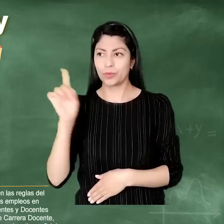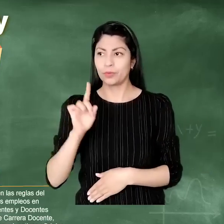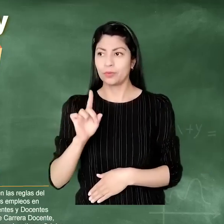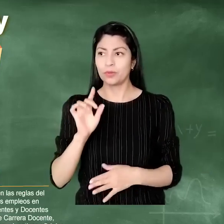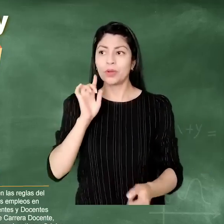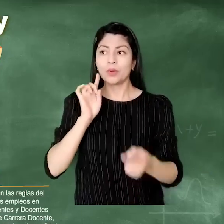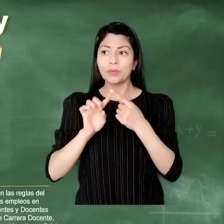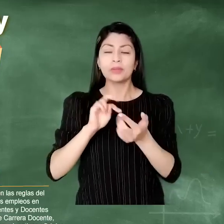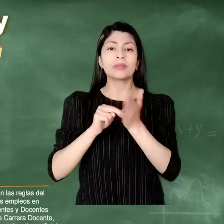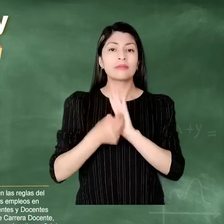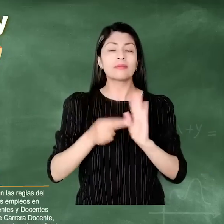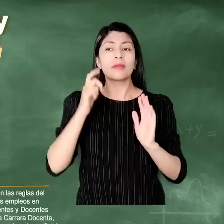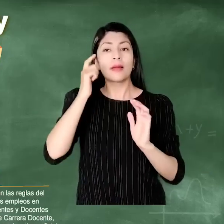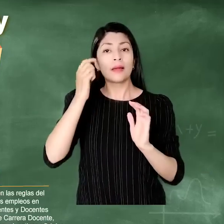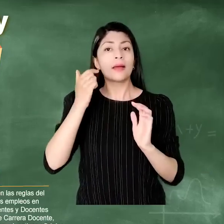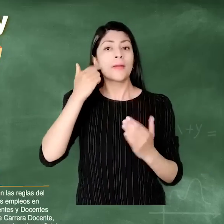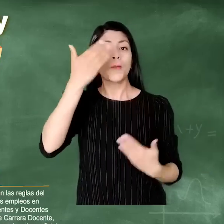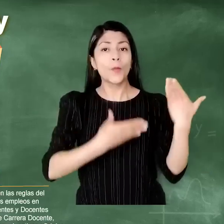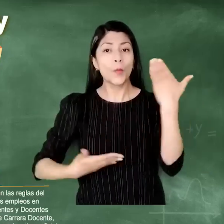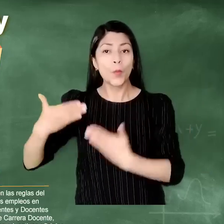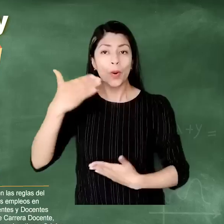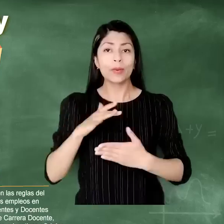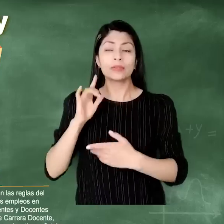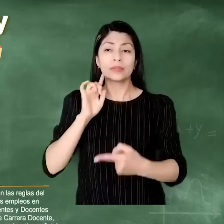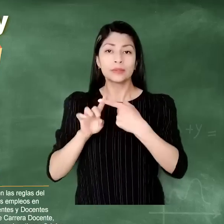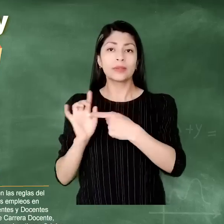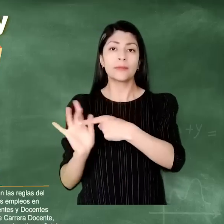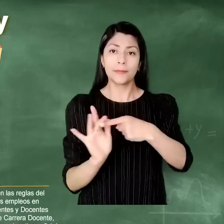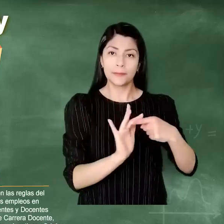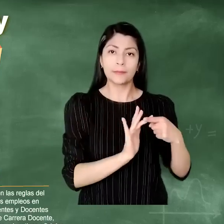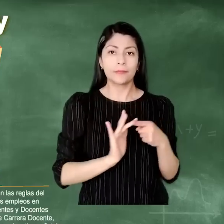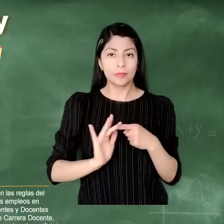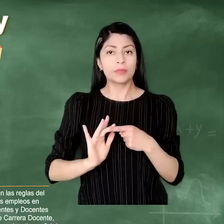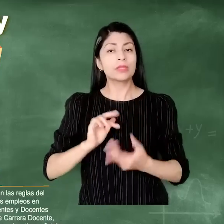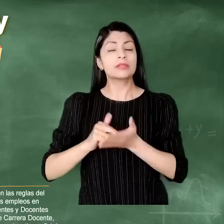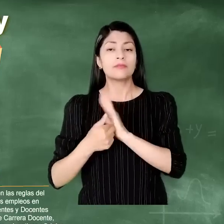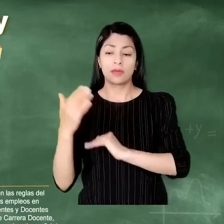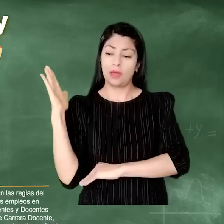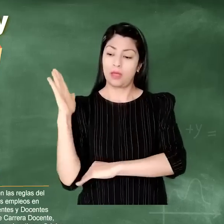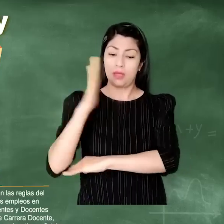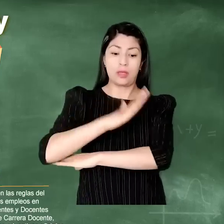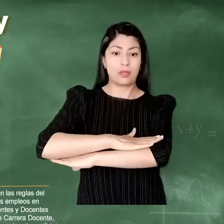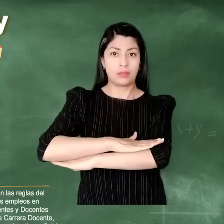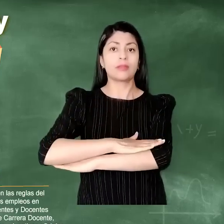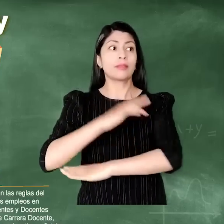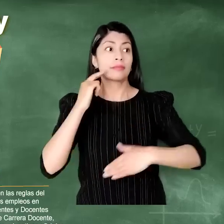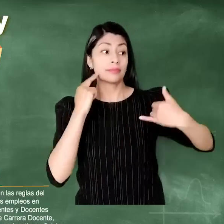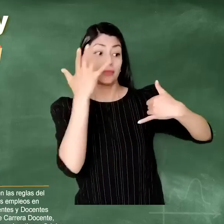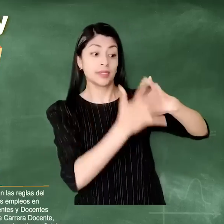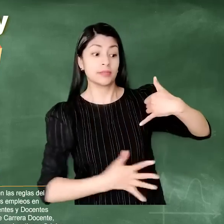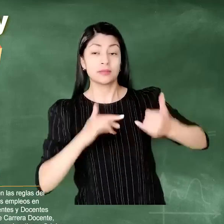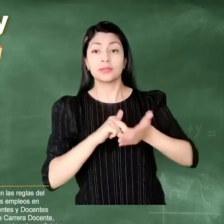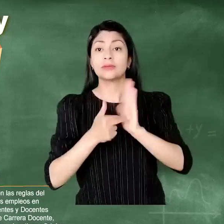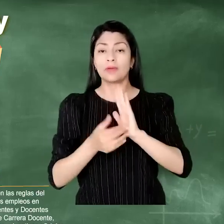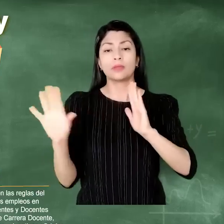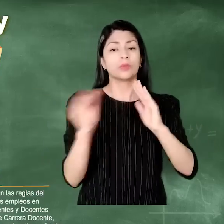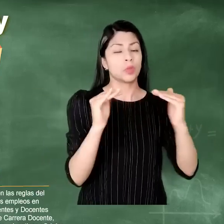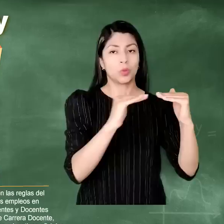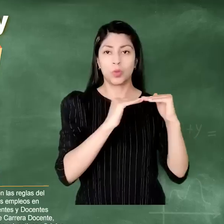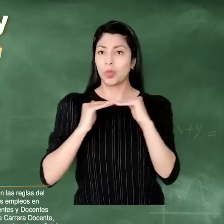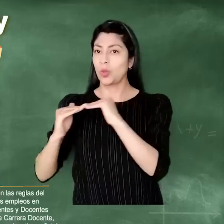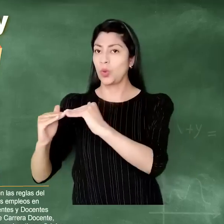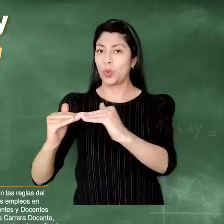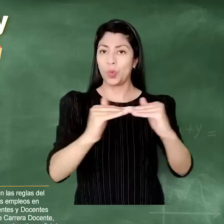de pruebas masivas que se aplican a todos los aspirantes en una misma jornada, se deben garantizar los principios de